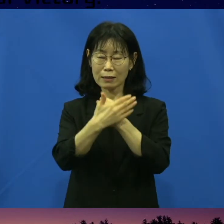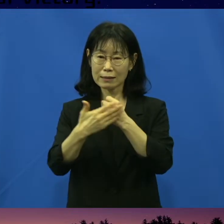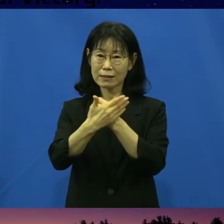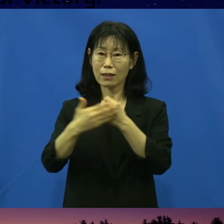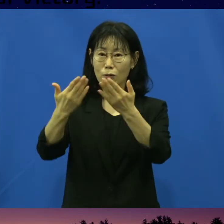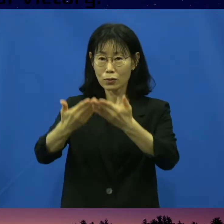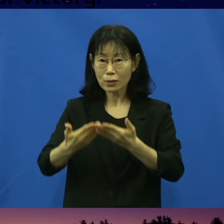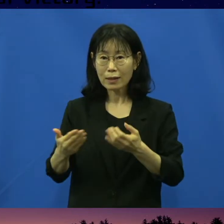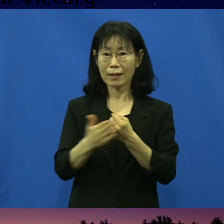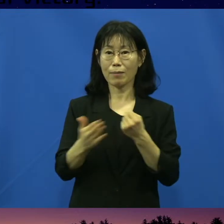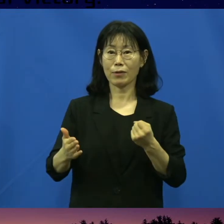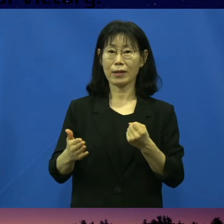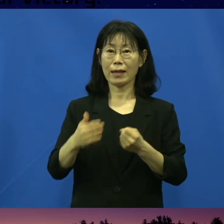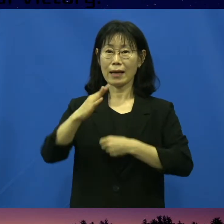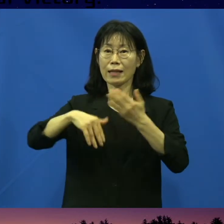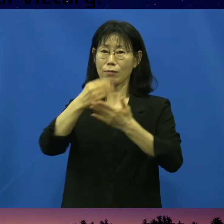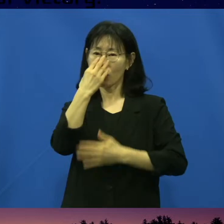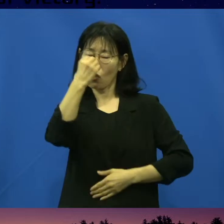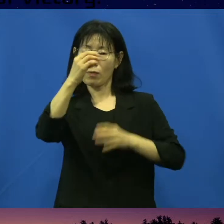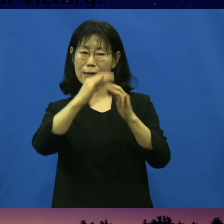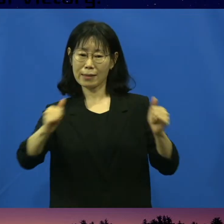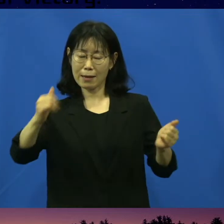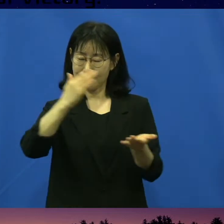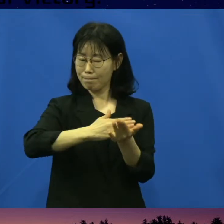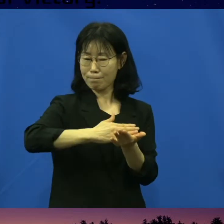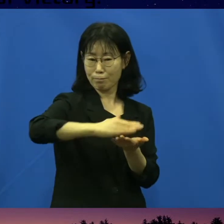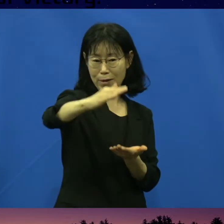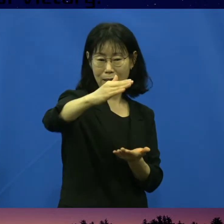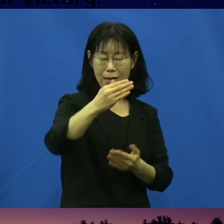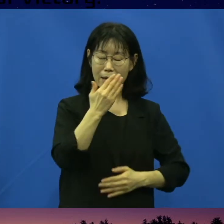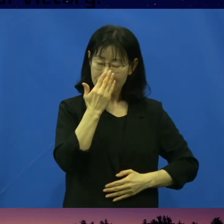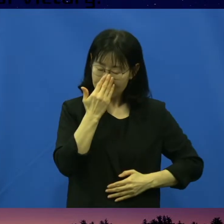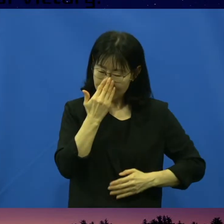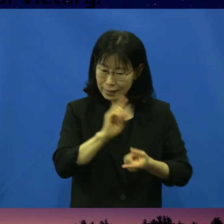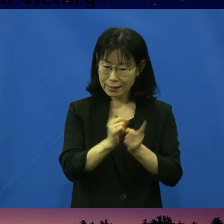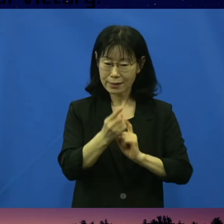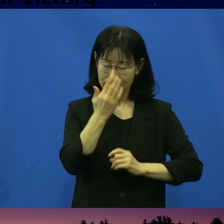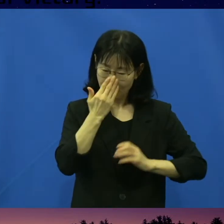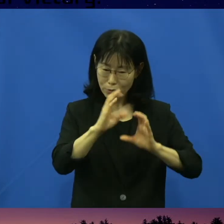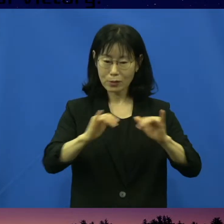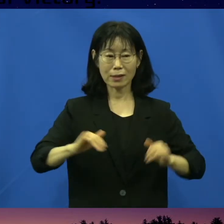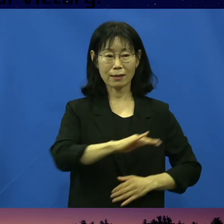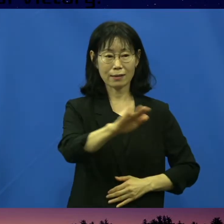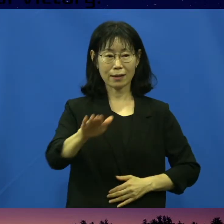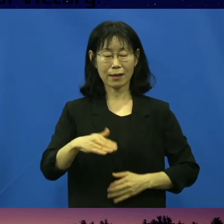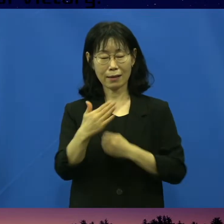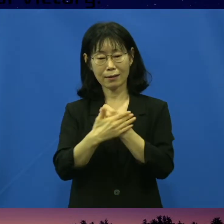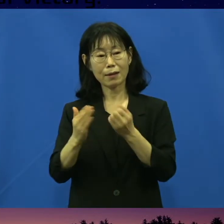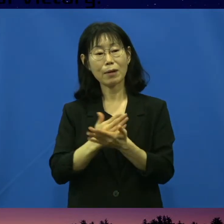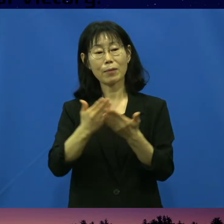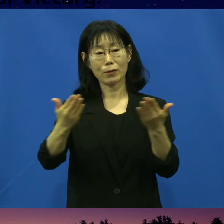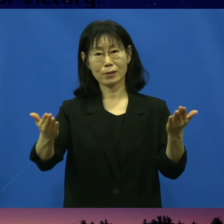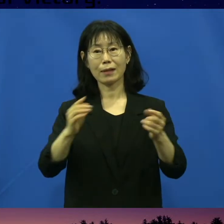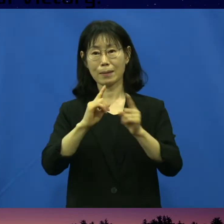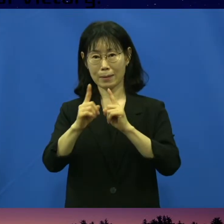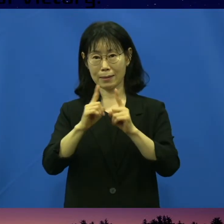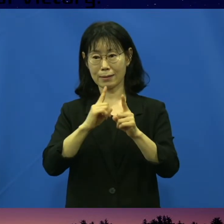그러므로 일러서되 하나님이 교만한 자를 물리치시고 겸손한 자에게 은혜를 주신다